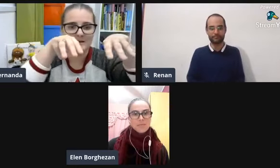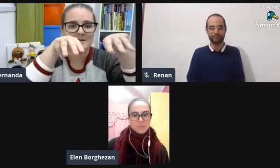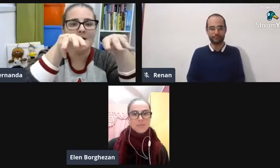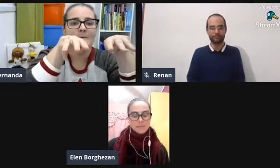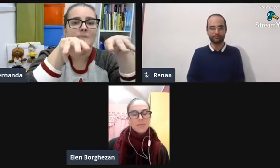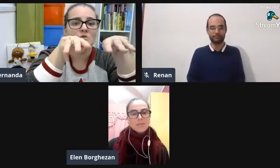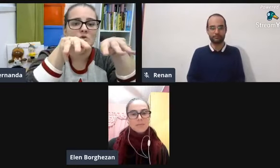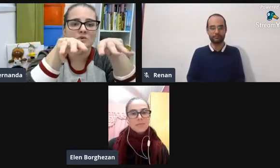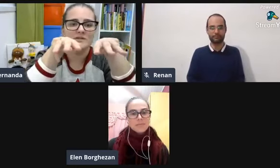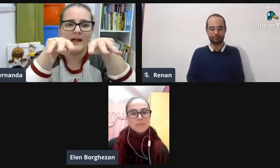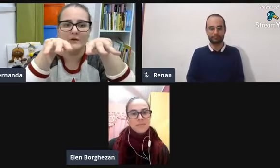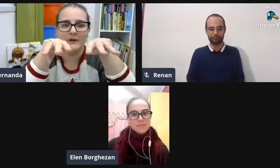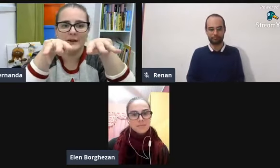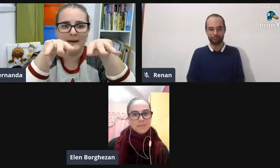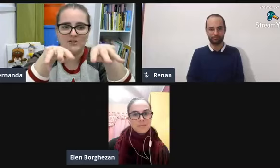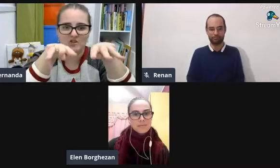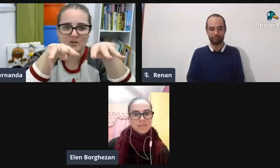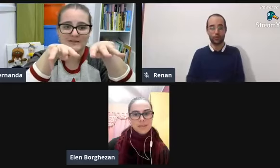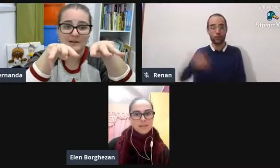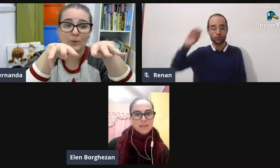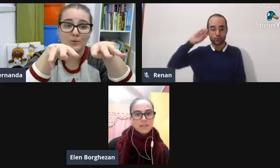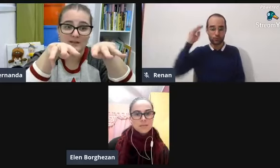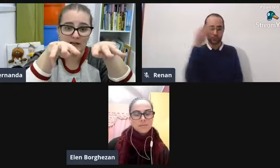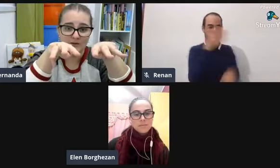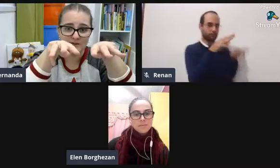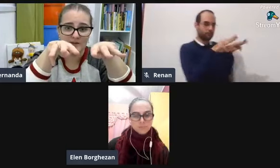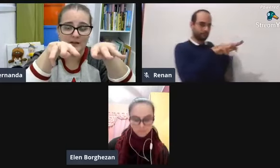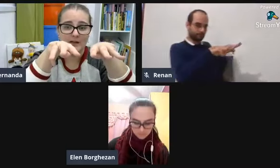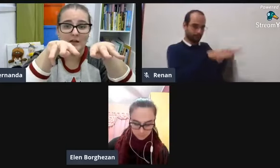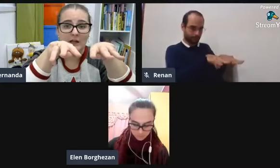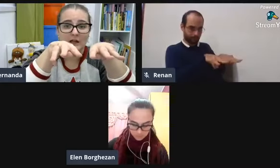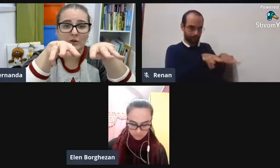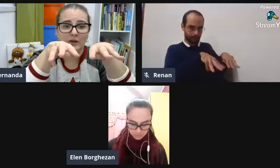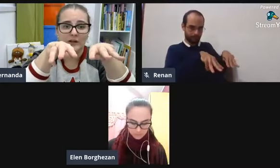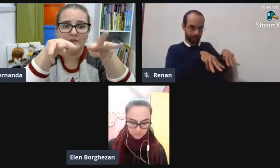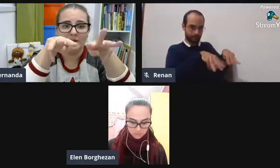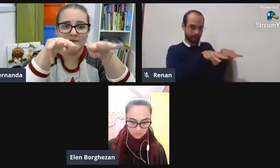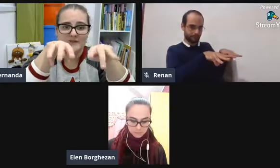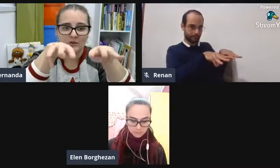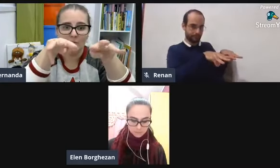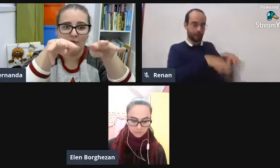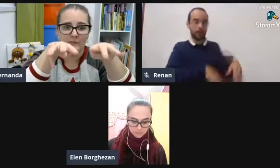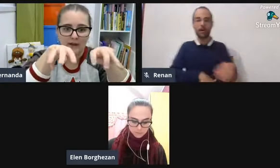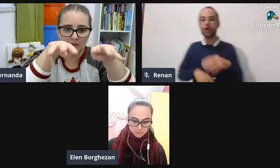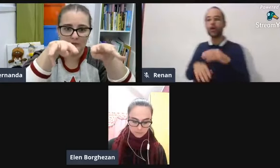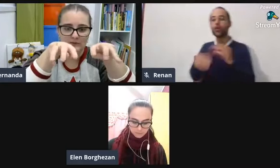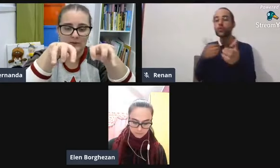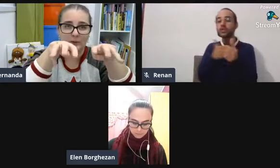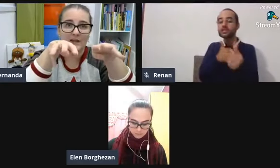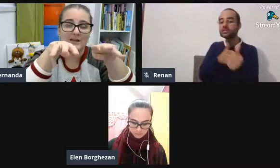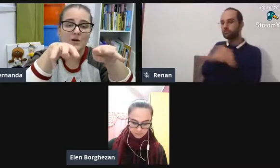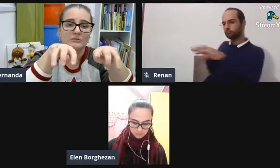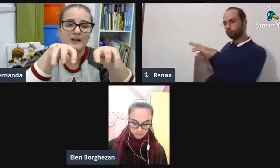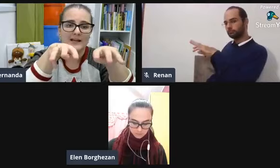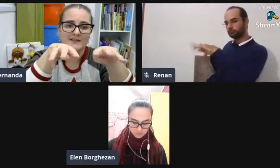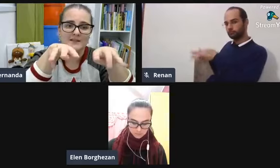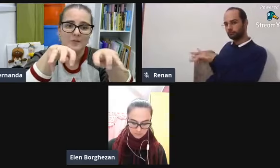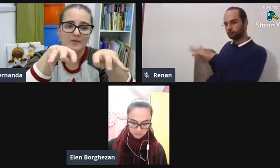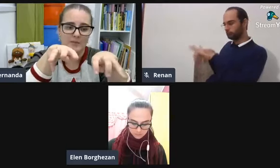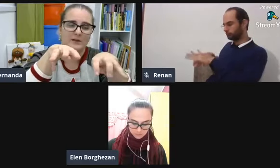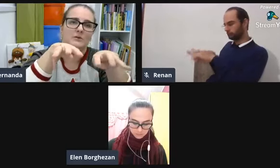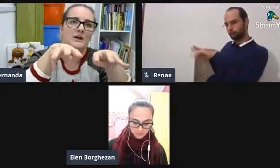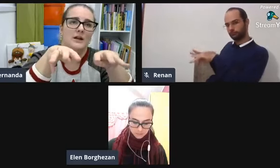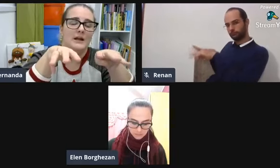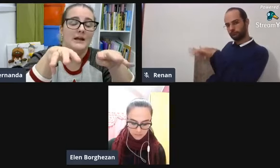máquina Perkins. Surdo cego fica paradinho assim com os dedos e o guia vai fazendo o movimento. Então, o que acontece